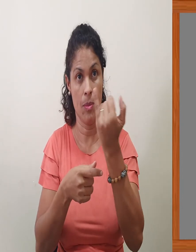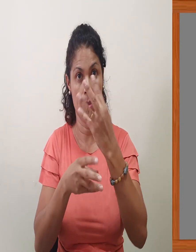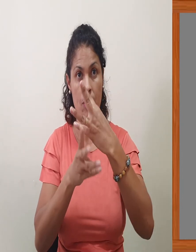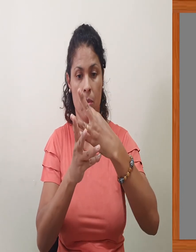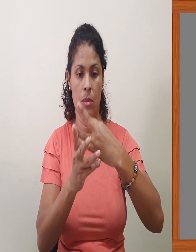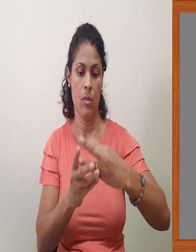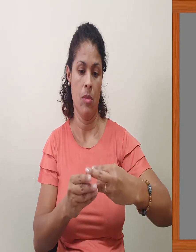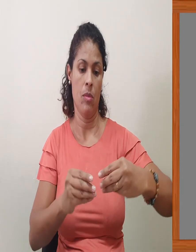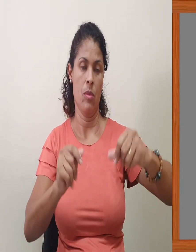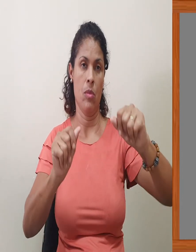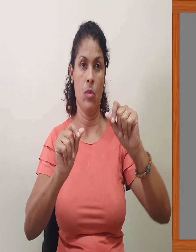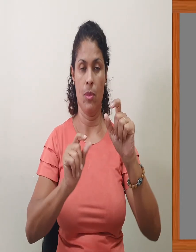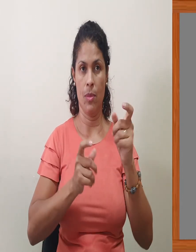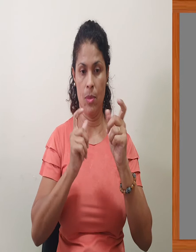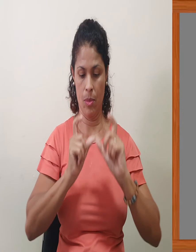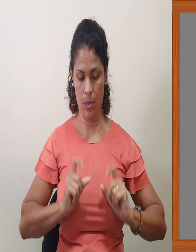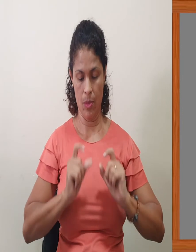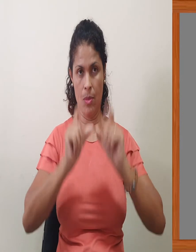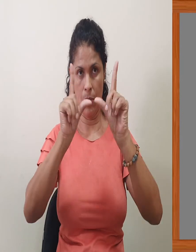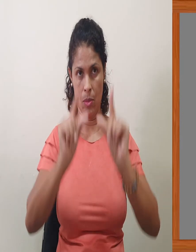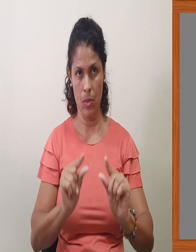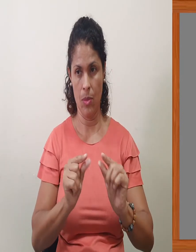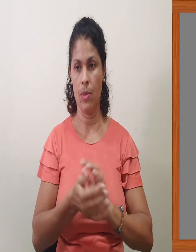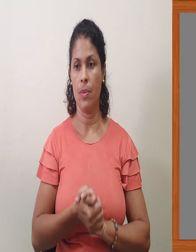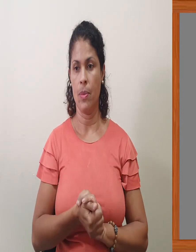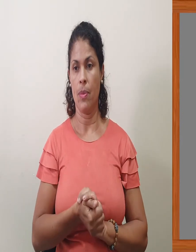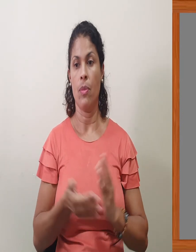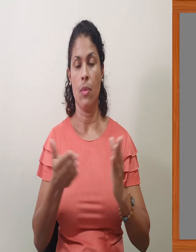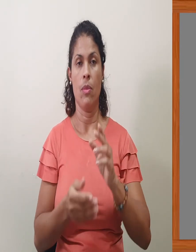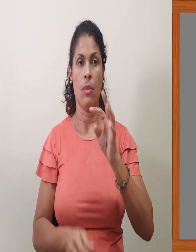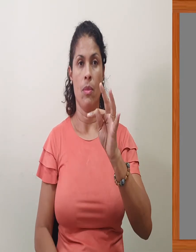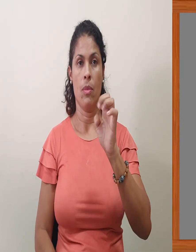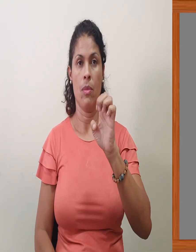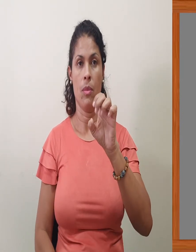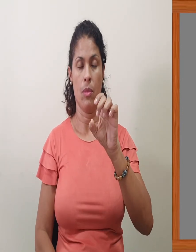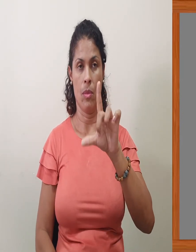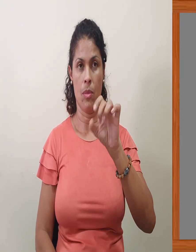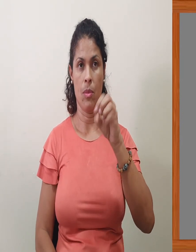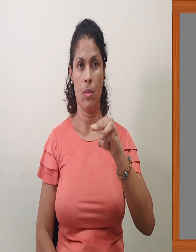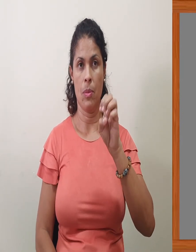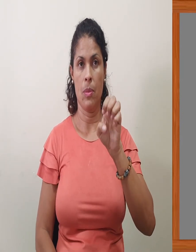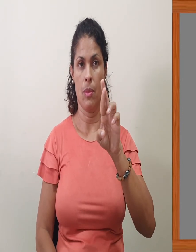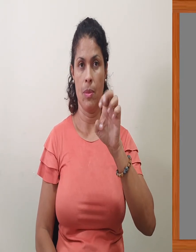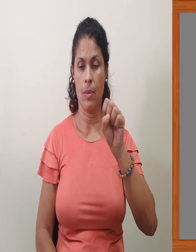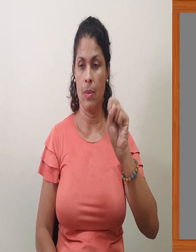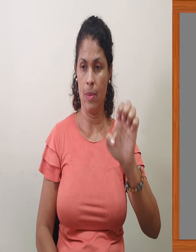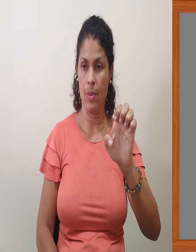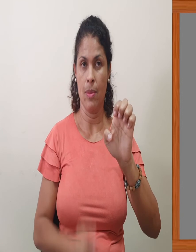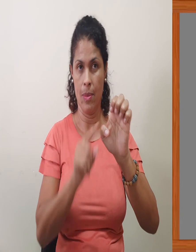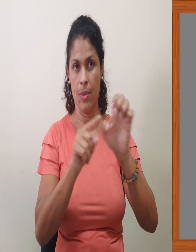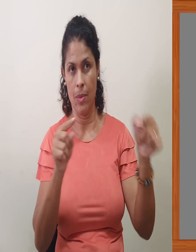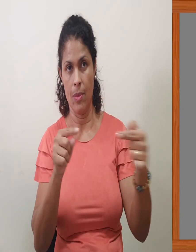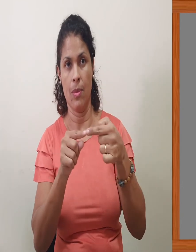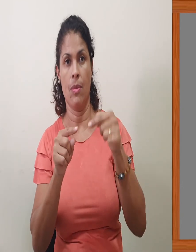pela via mitocondrial, constituindo-se em um importante controle do desenvolvimento de